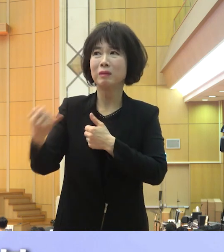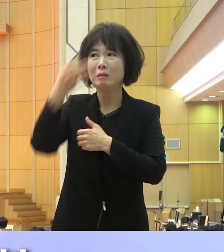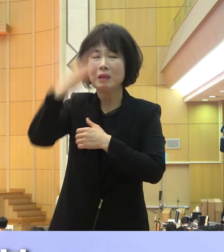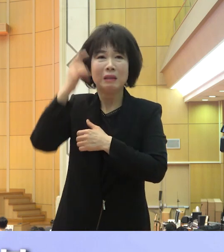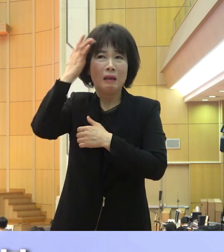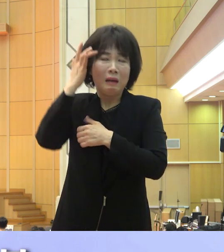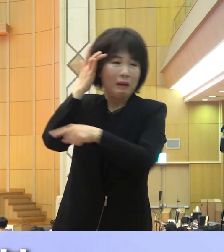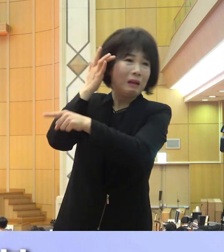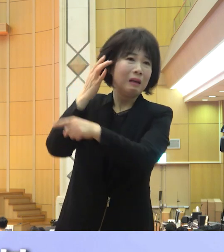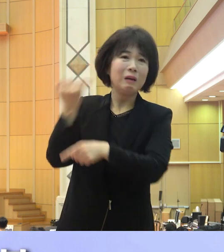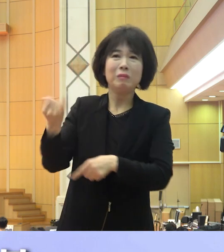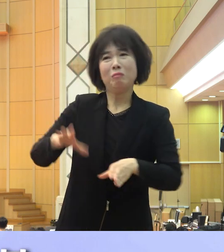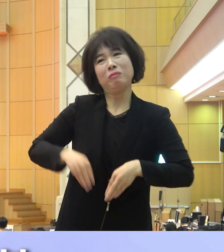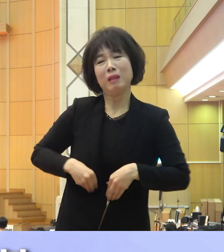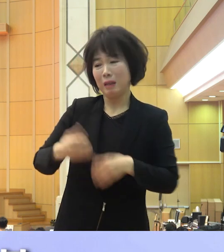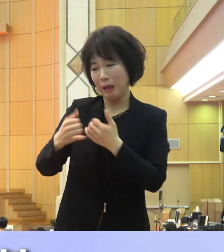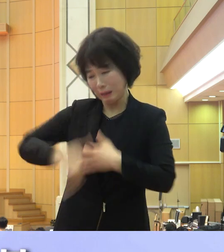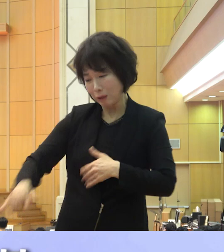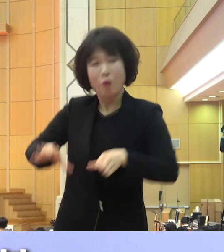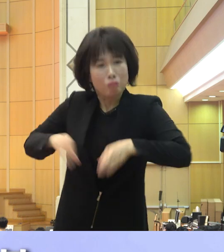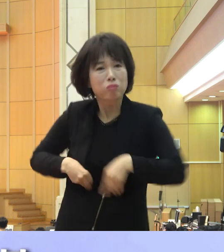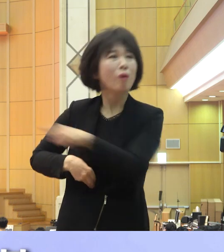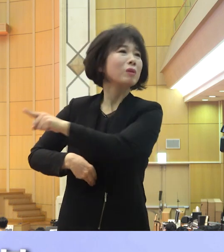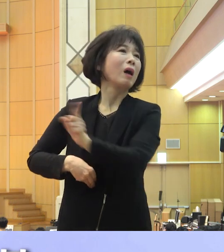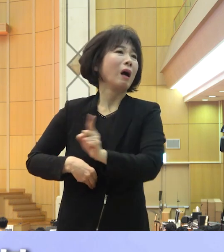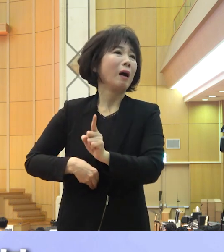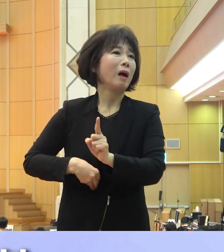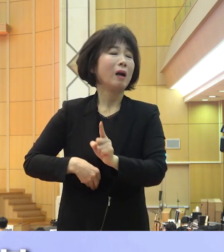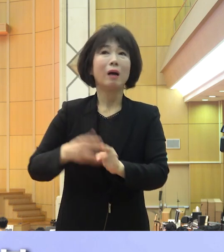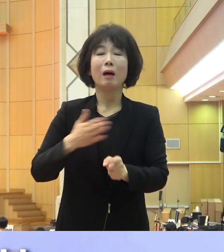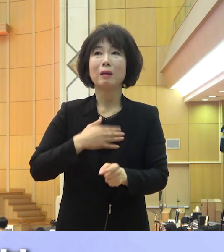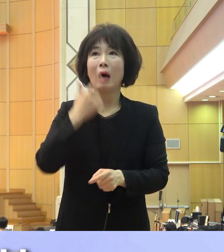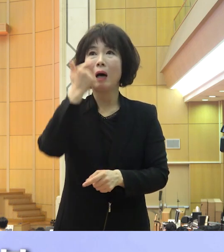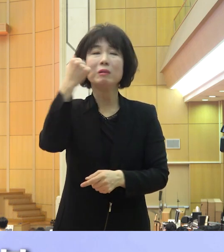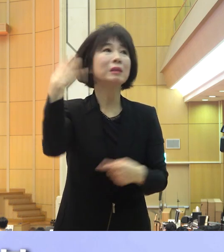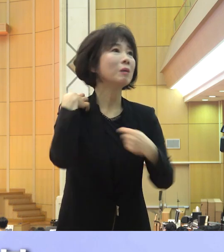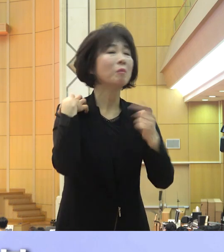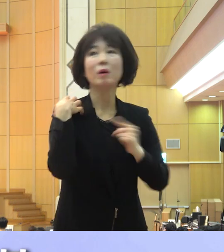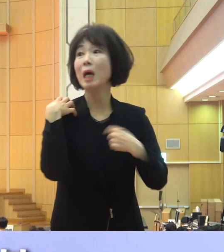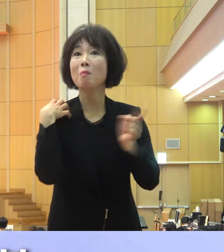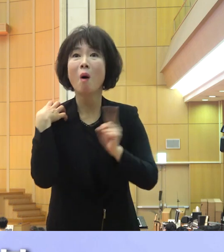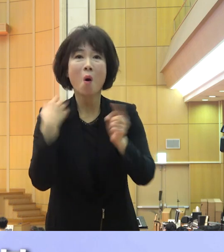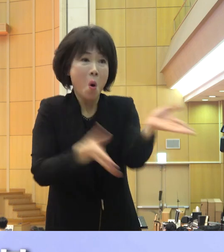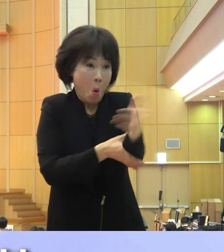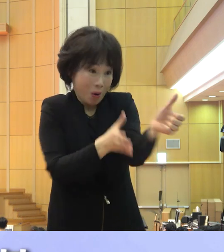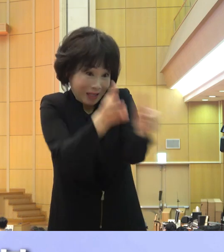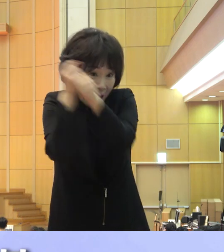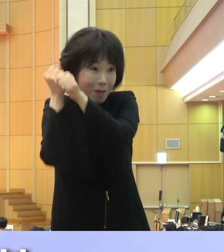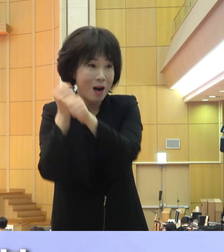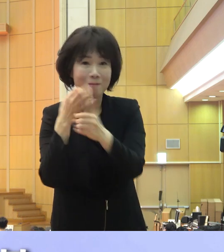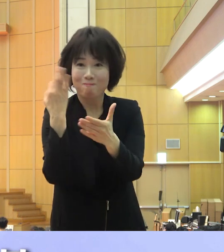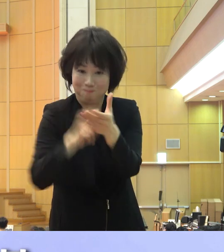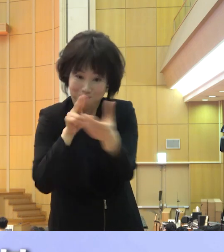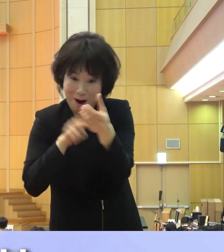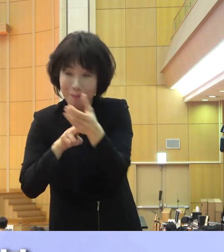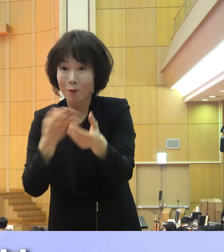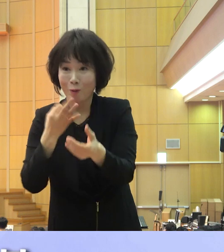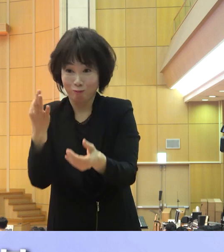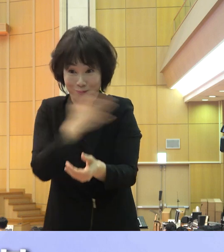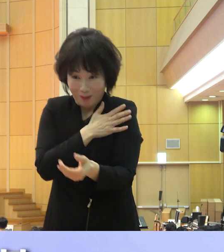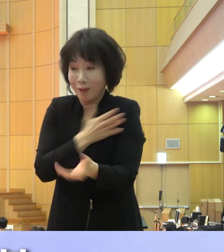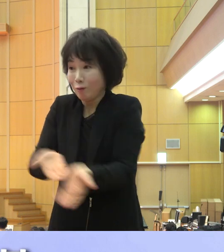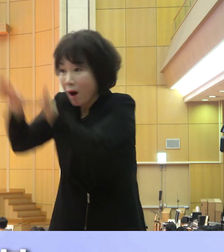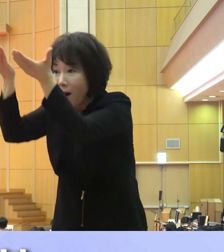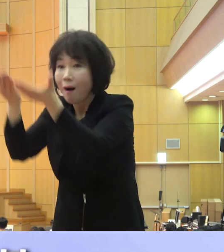다 굶어요. 굶어. 그러니까 가장으로서 고기 한 마리 못 잡고 오늘 쌀을 못 사가지고 들어갈 때